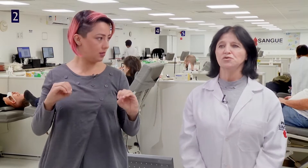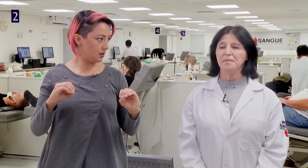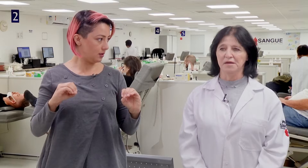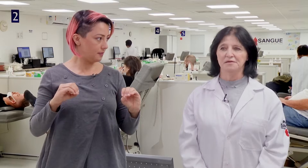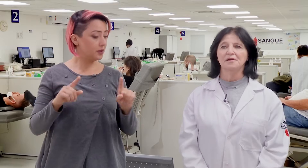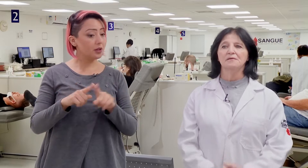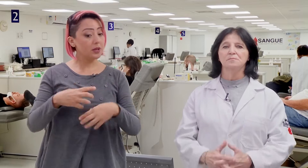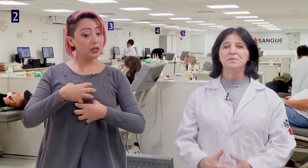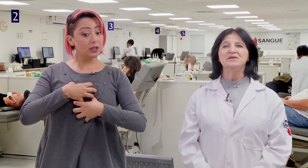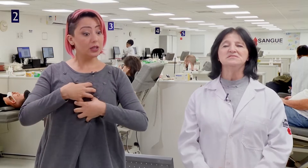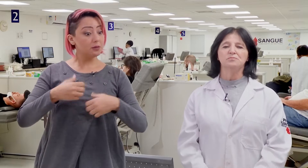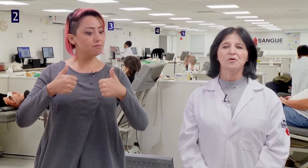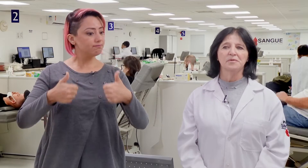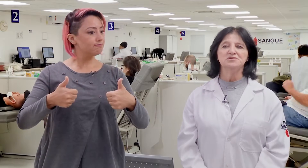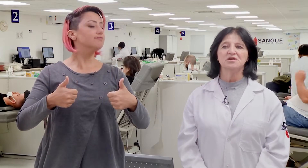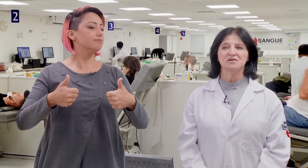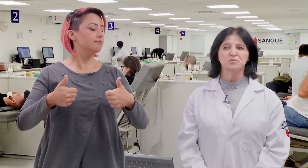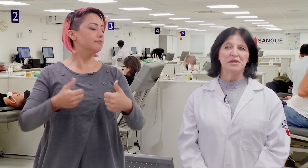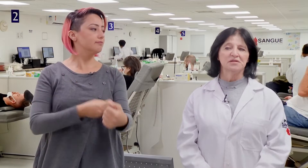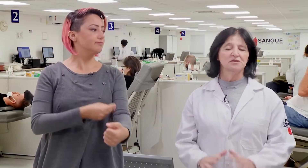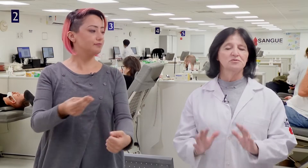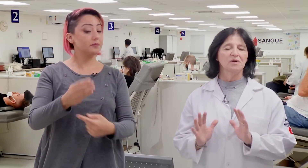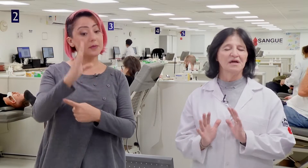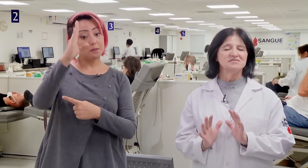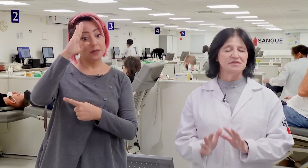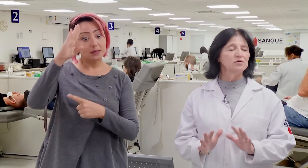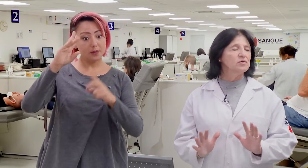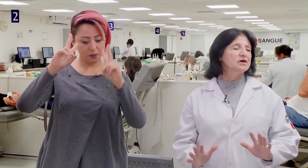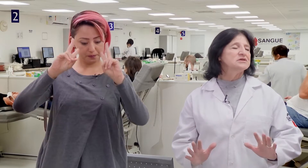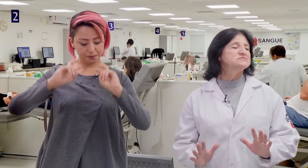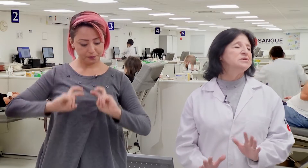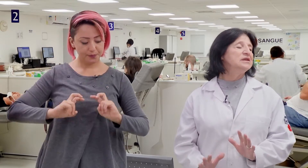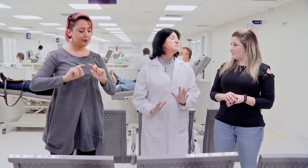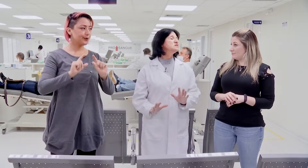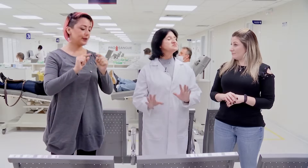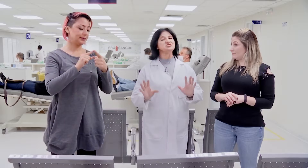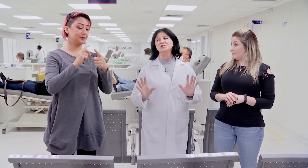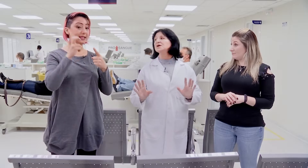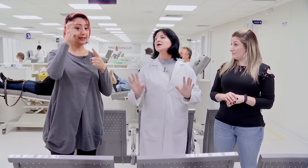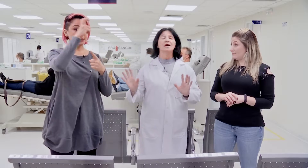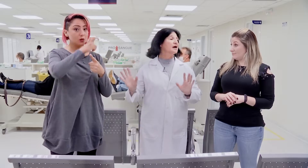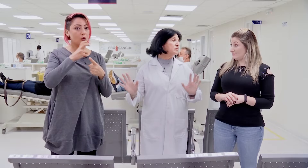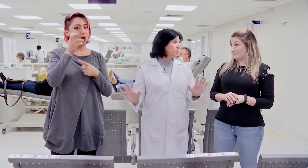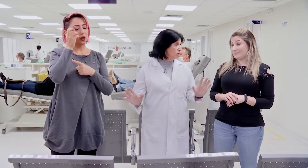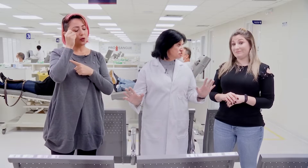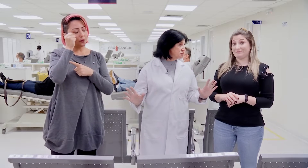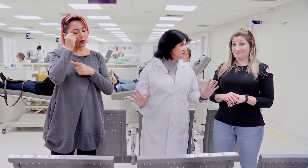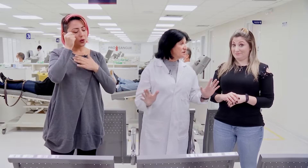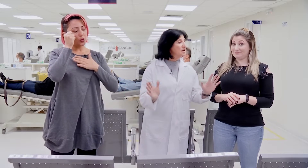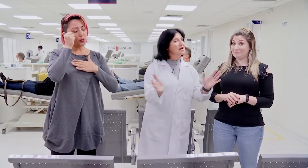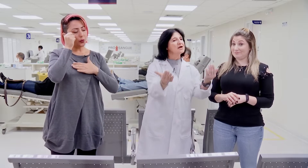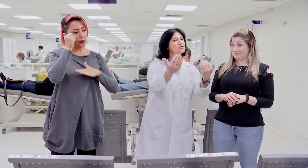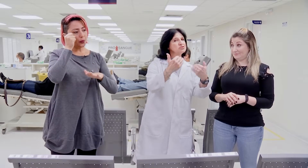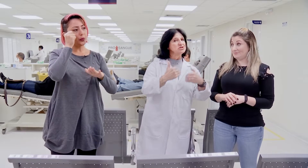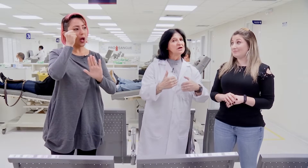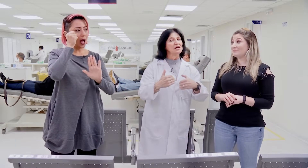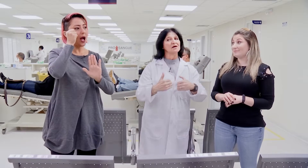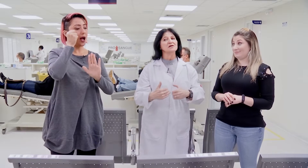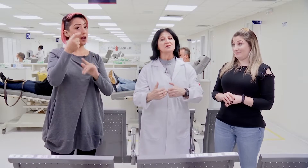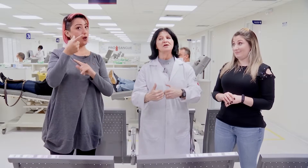bem, principalmente respeitando as 5 horas mínimas de repouso no dia